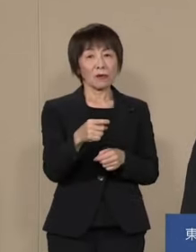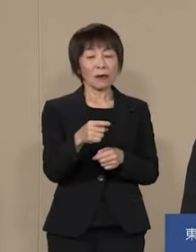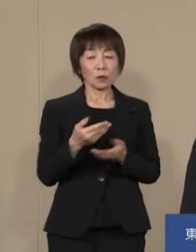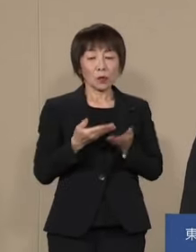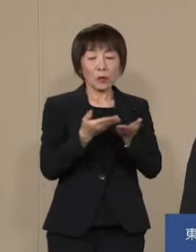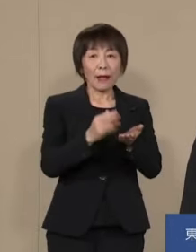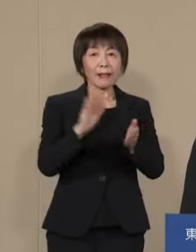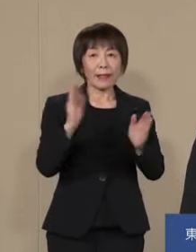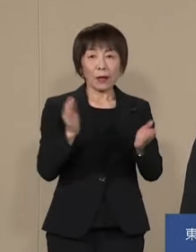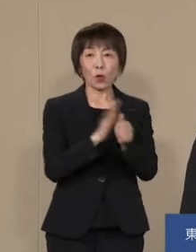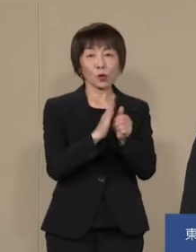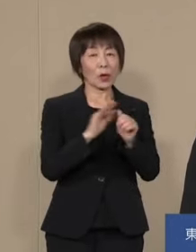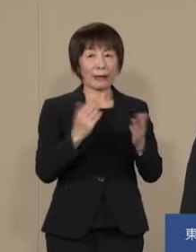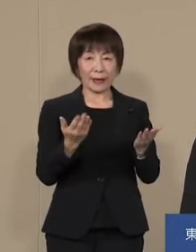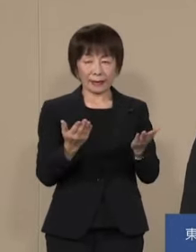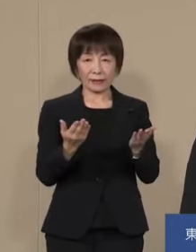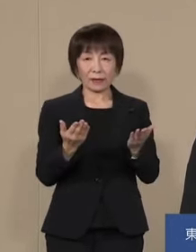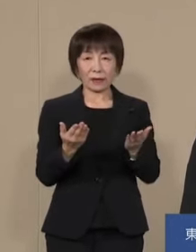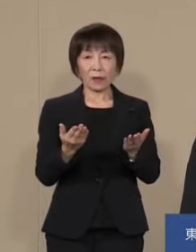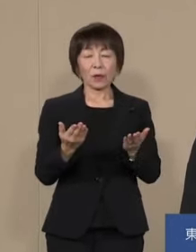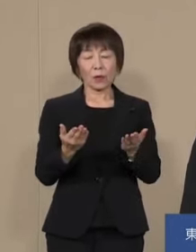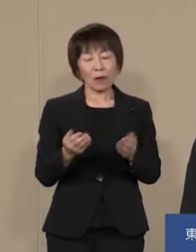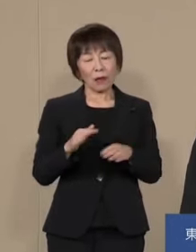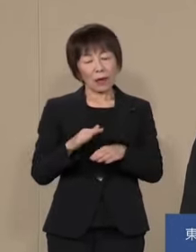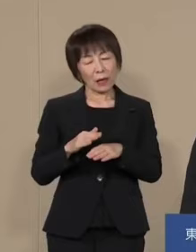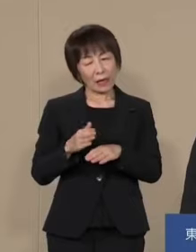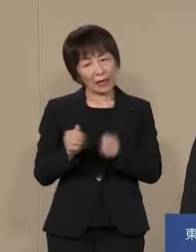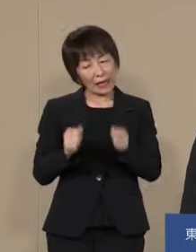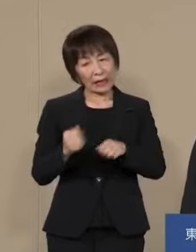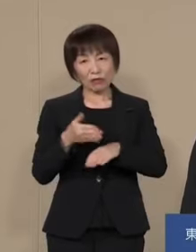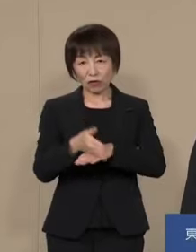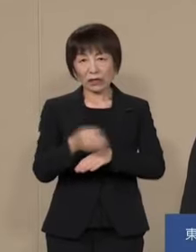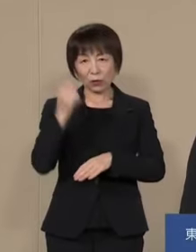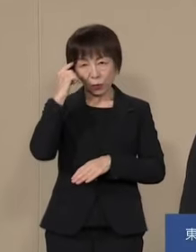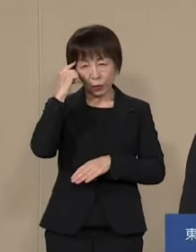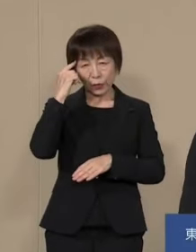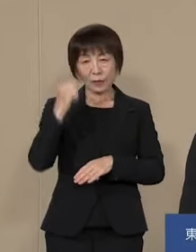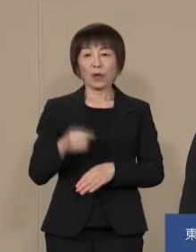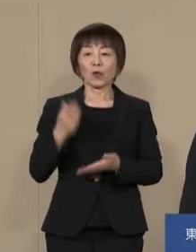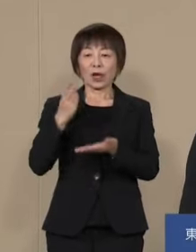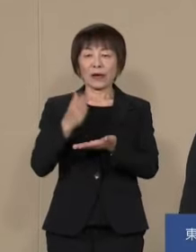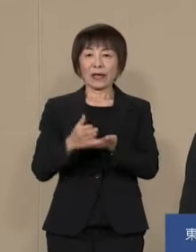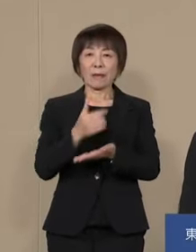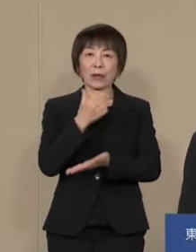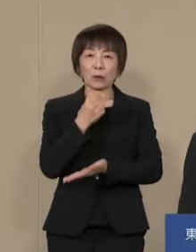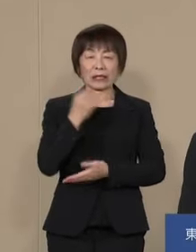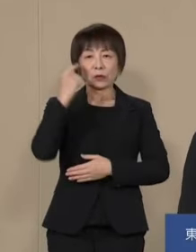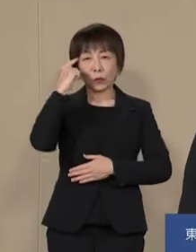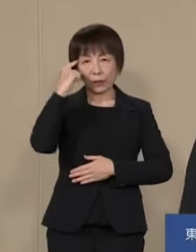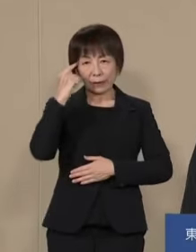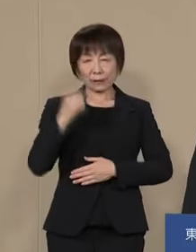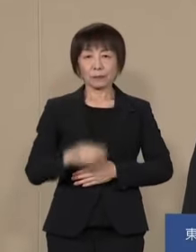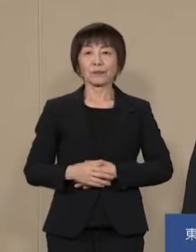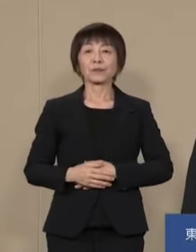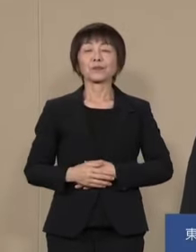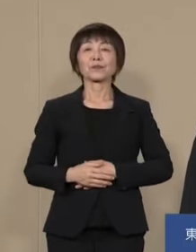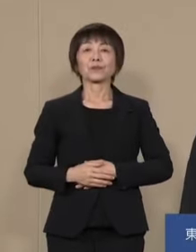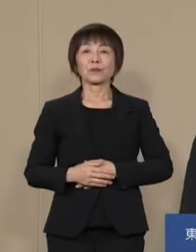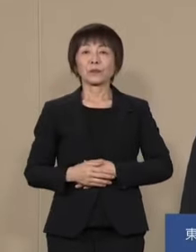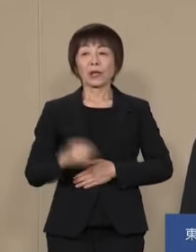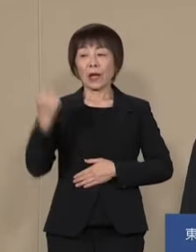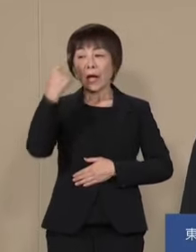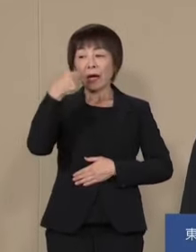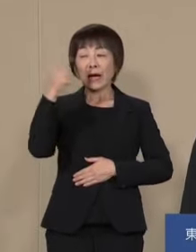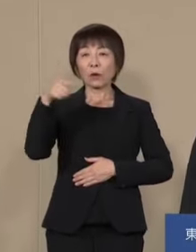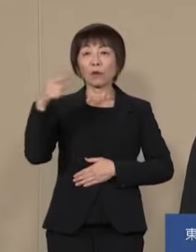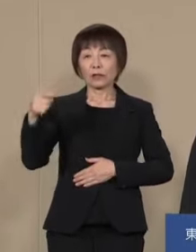れないわけですからこれはやりすぎだと私は思いますこういったことはやめていくという風に私は思いますまた